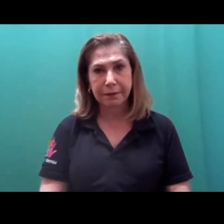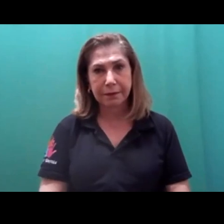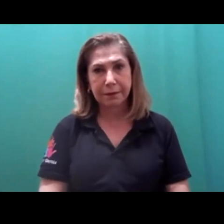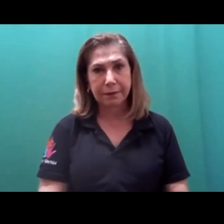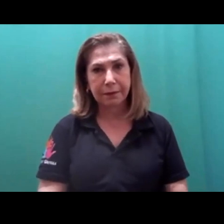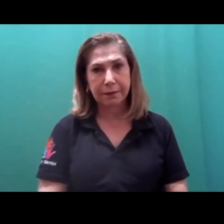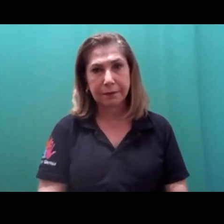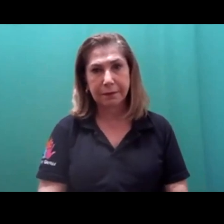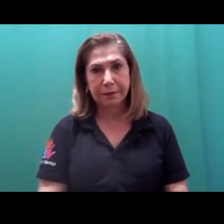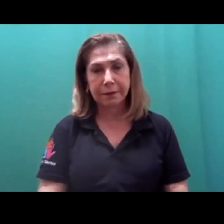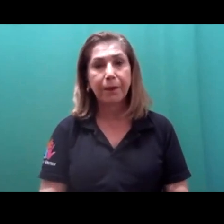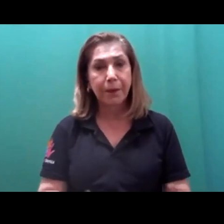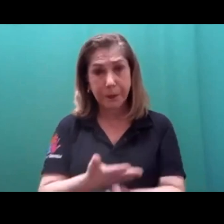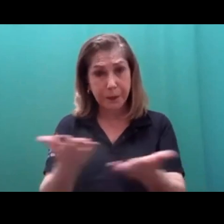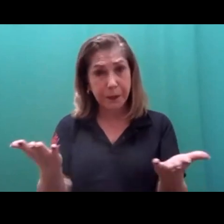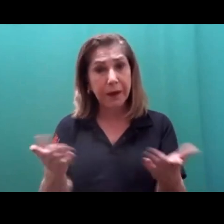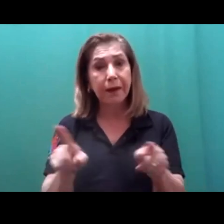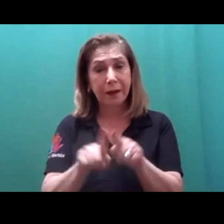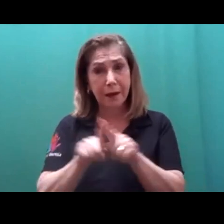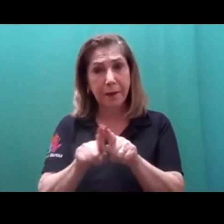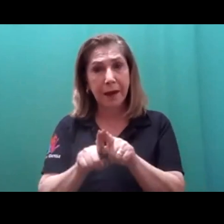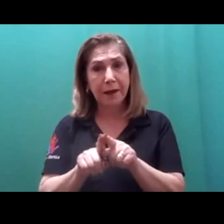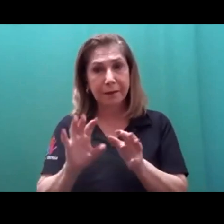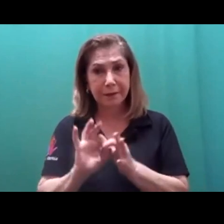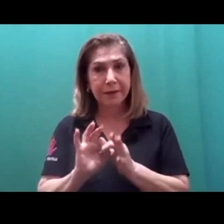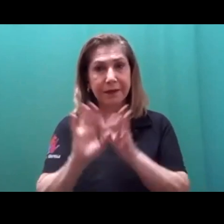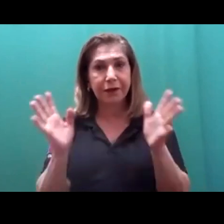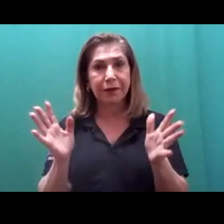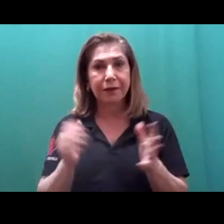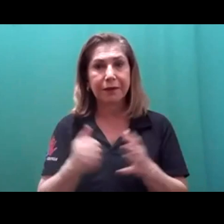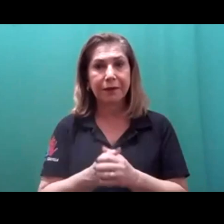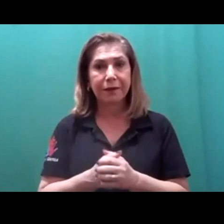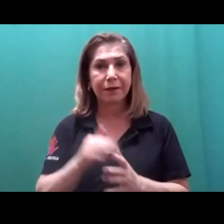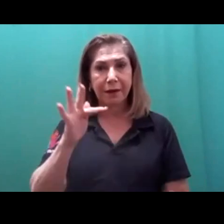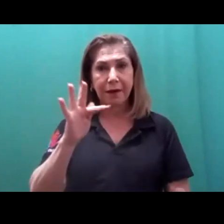E vocês também podem ficar à vontade, viu, Filipe,